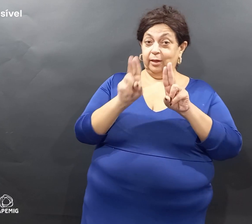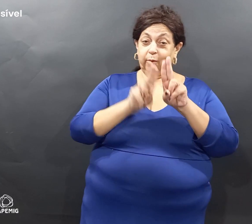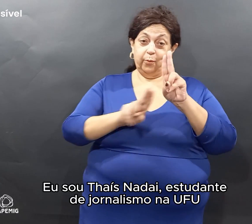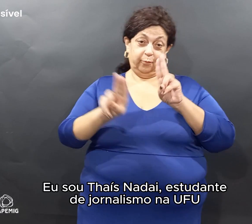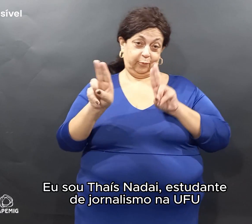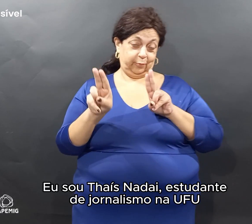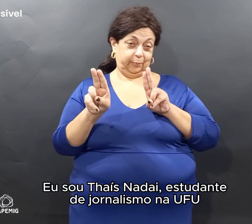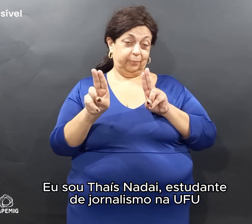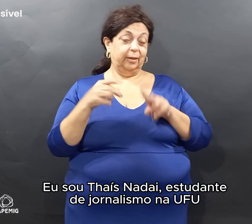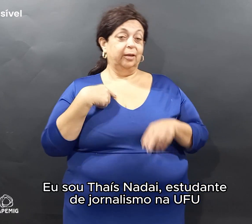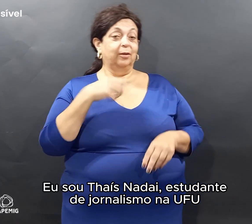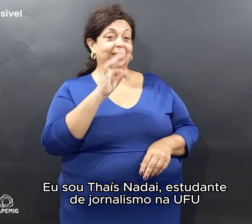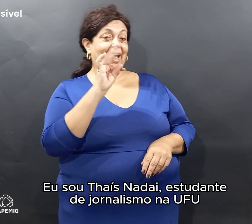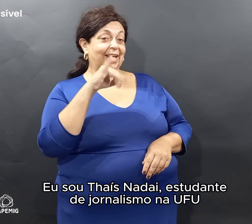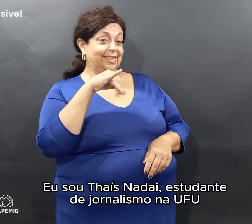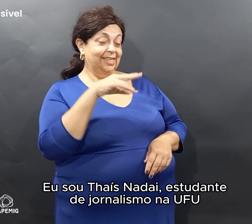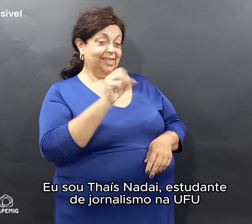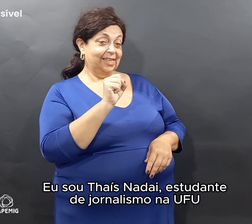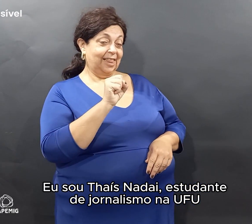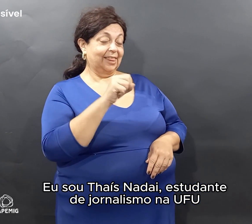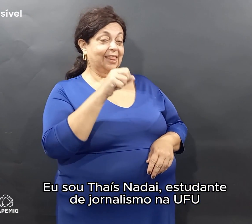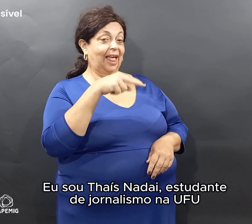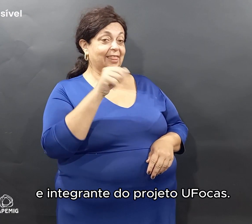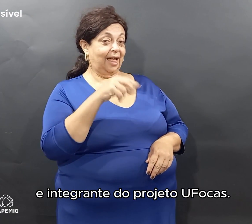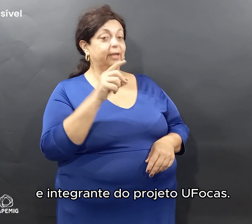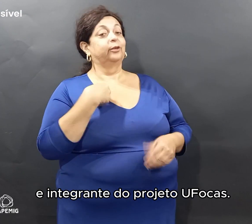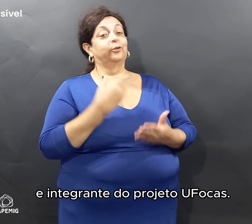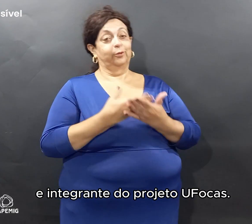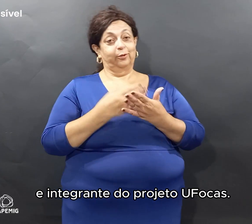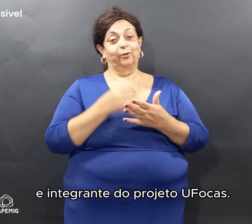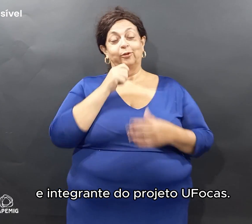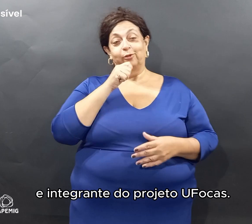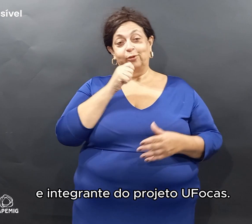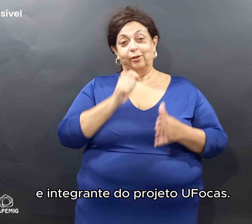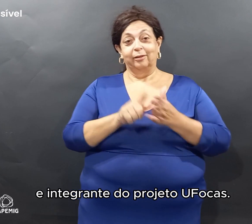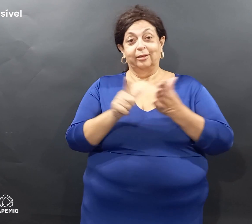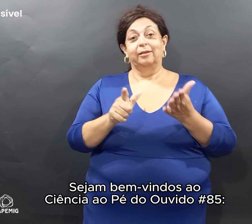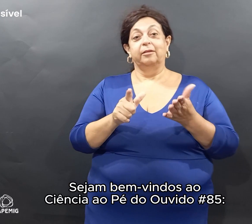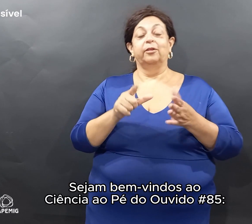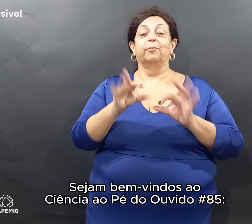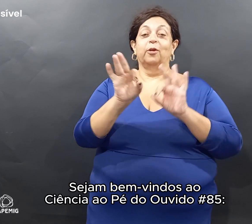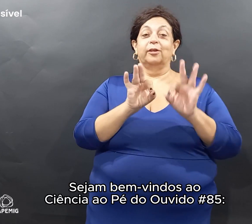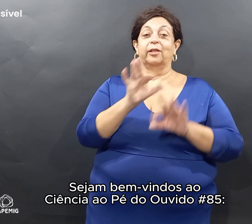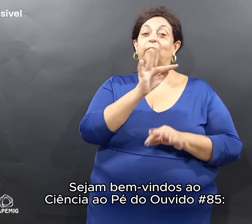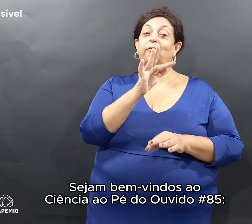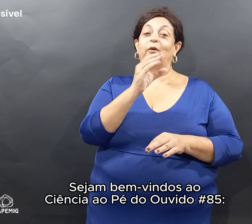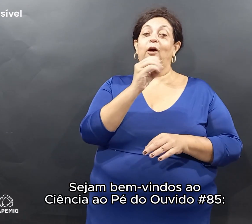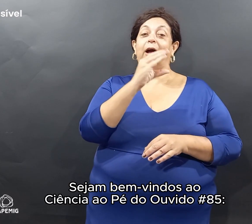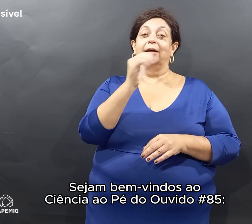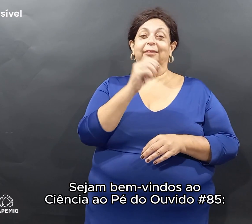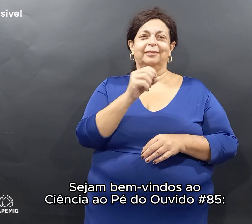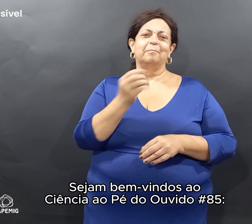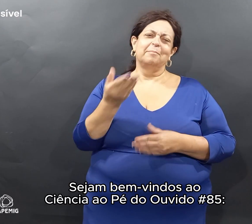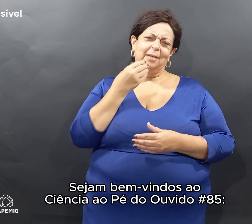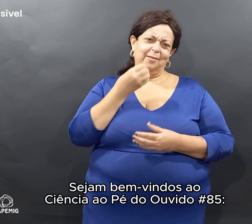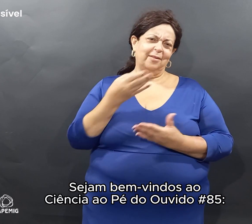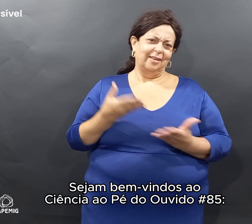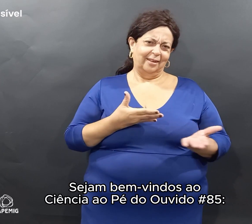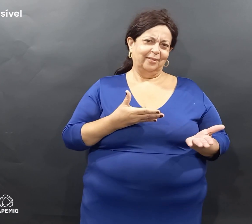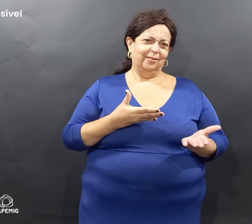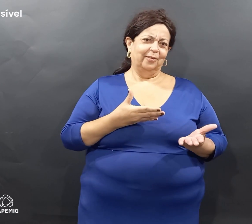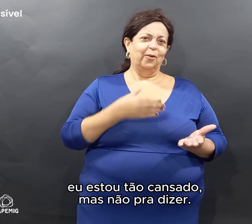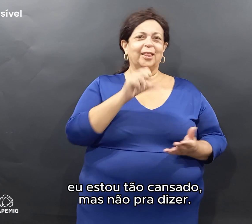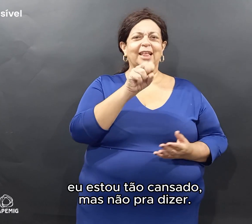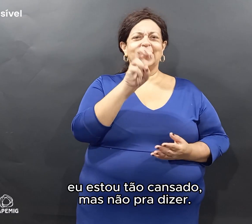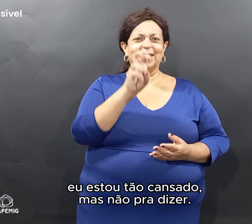UFO. Eu sou Thaís Nadai, estudante de jornalismo na UFO e integrante do projeto Focus. Sejam bem-vindos ao Ciência ao Pé do Ouvido número